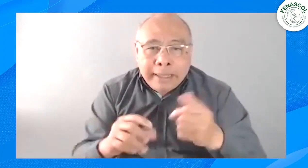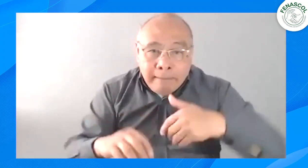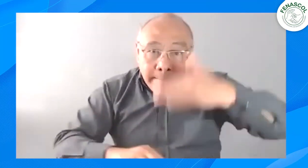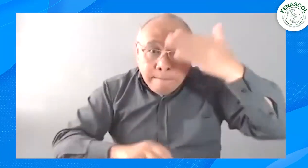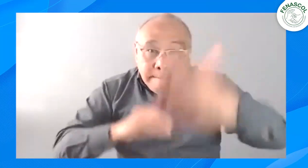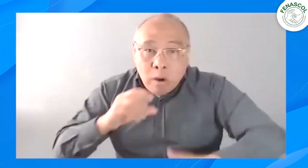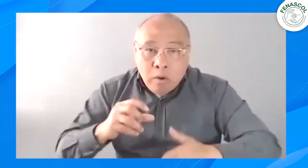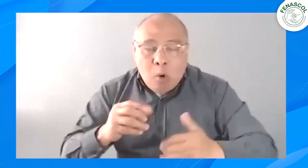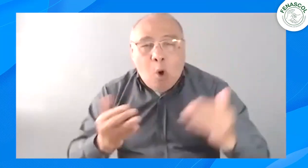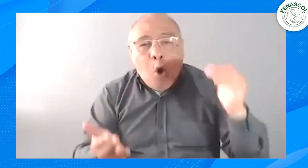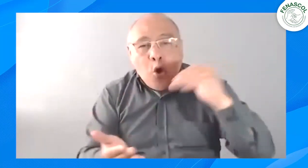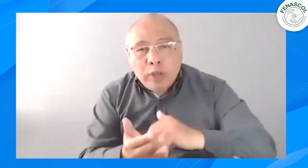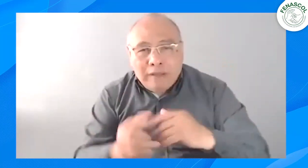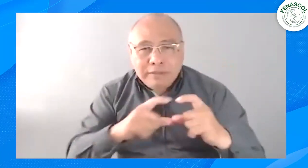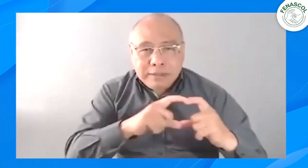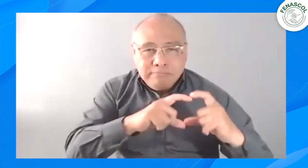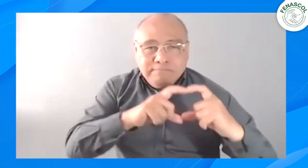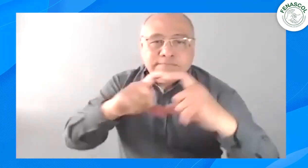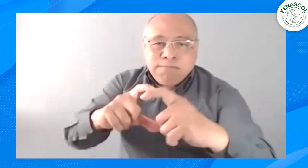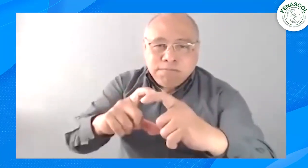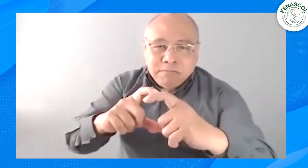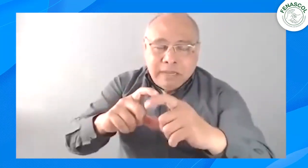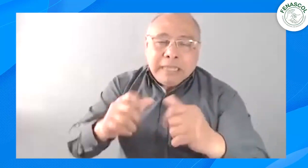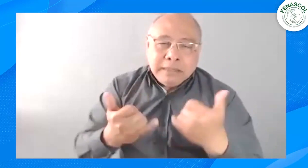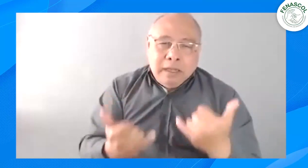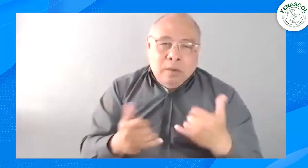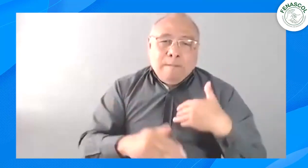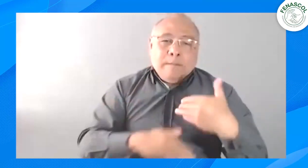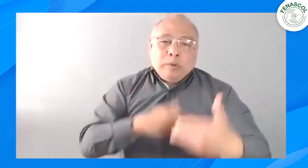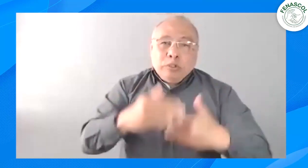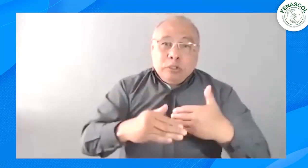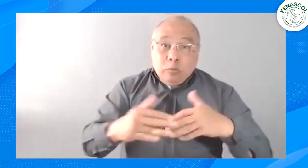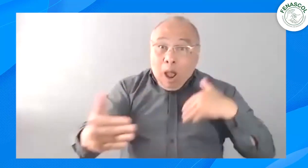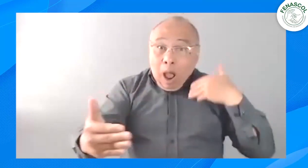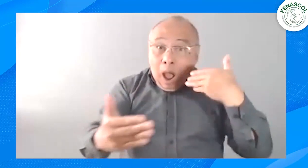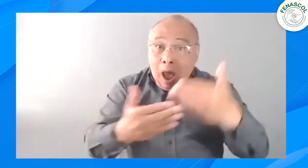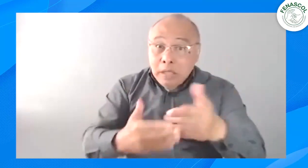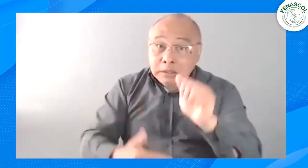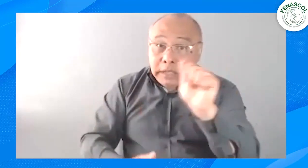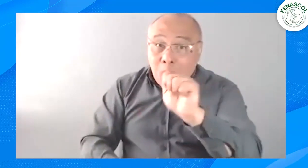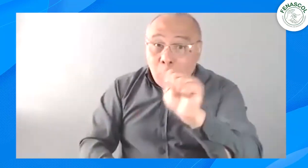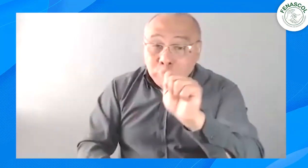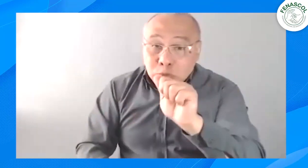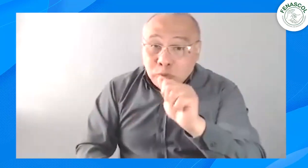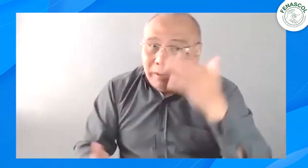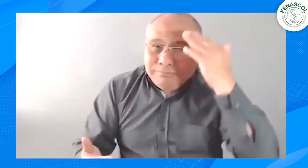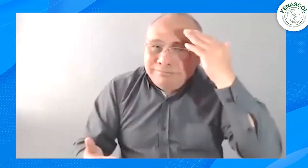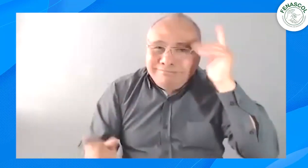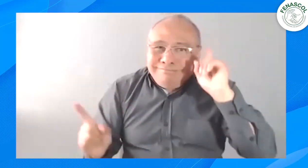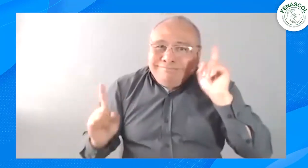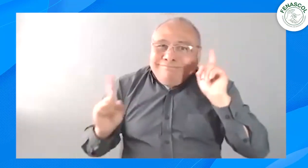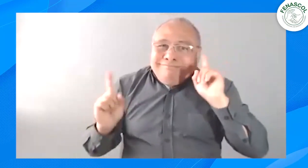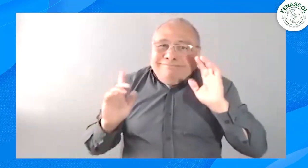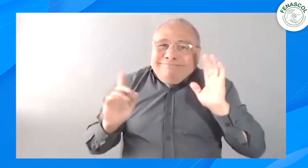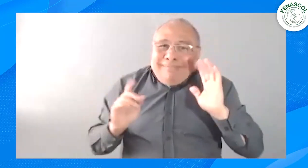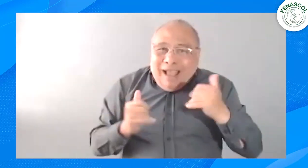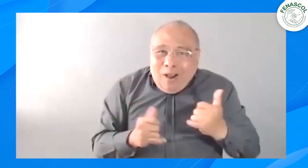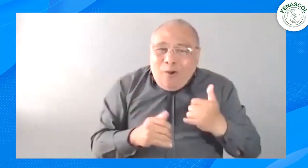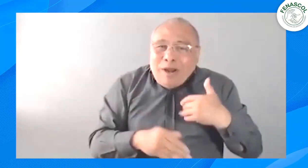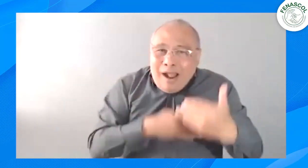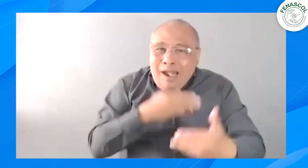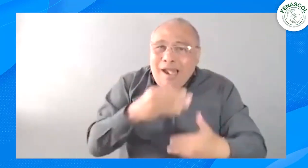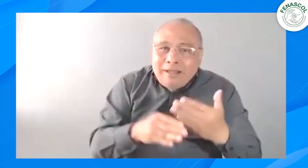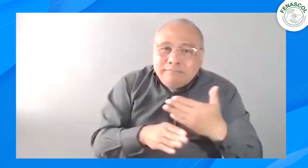pasando de a poco a ministerio tal cual las tengamos para que ellos puedan hacer este contacto y se puede hacer esta renovación